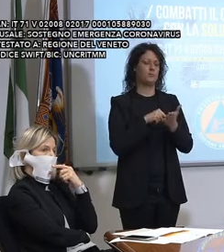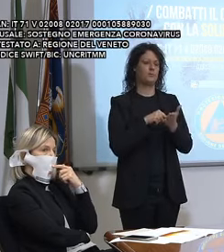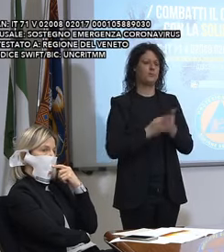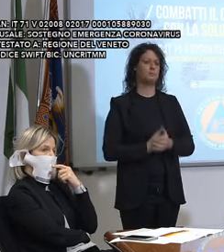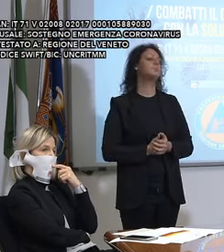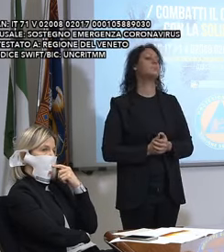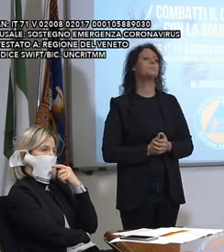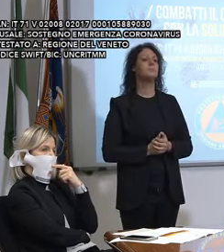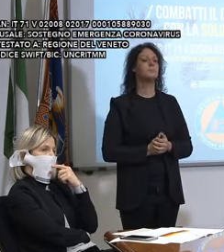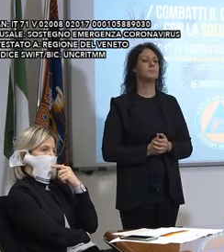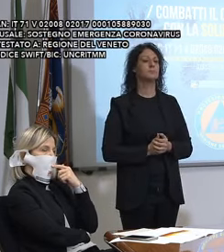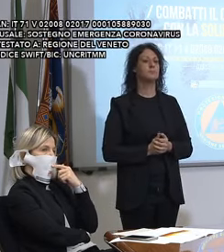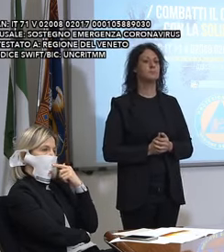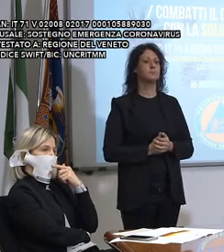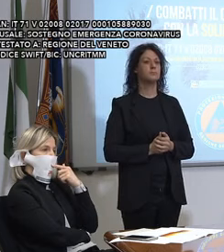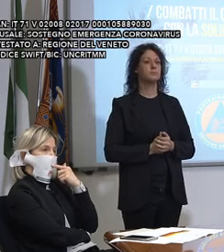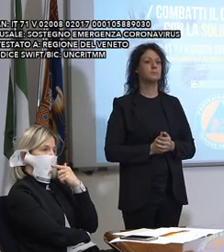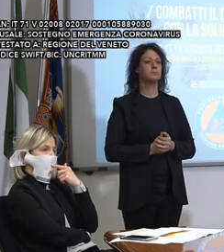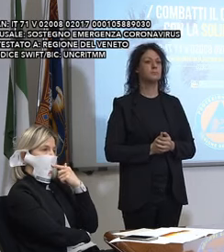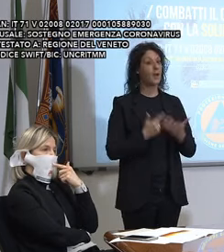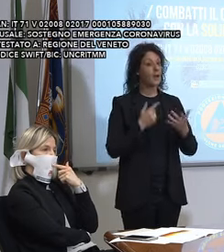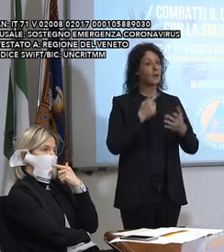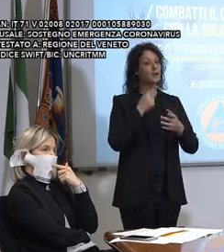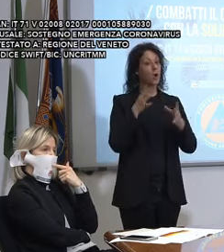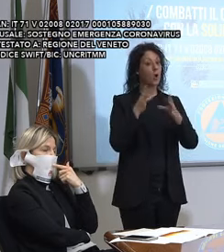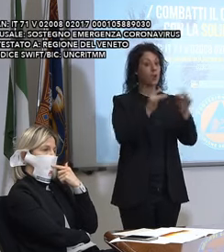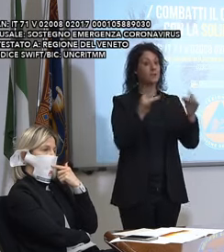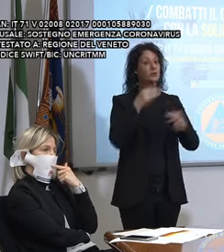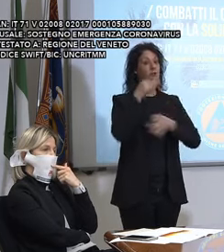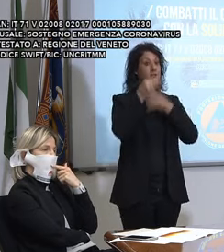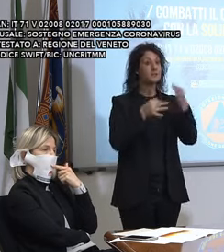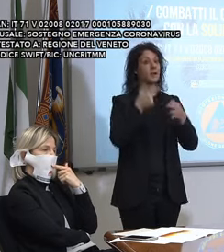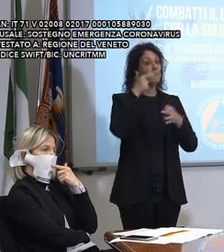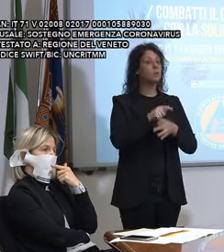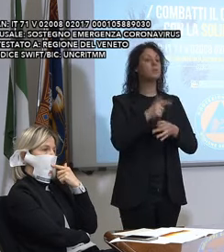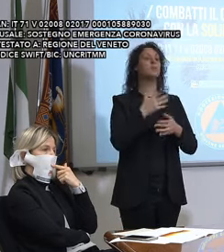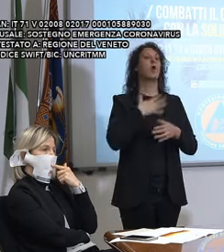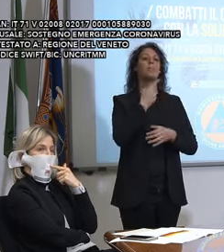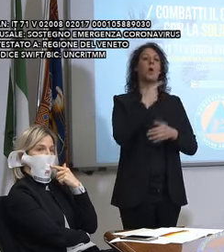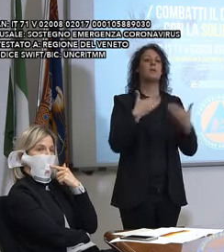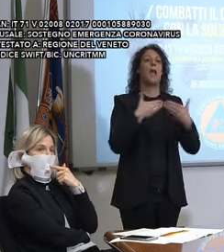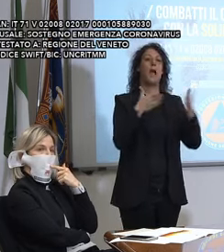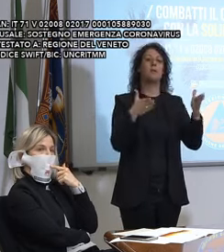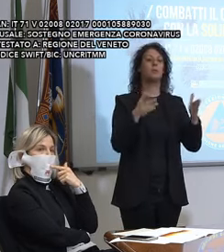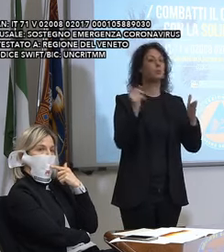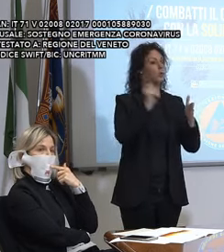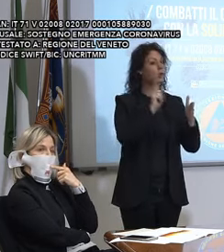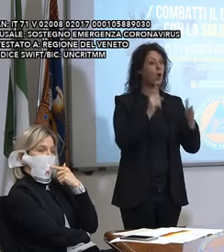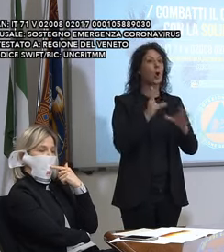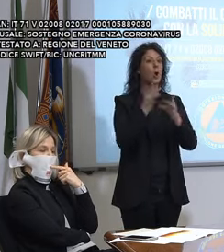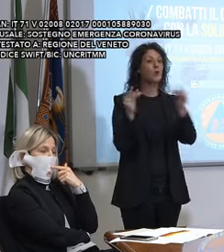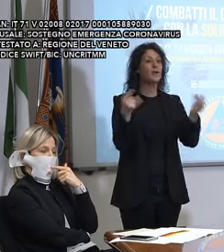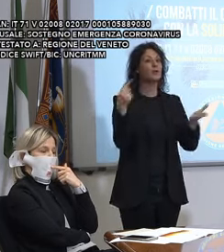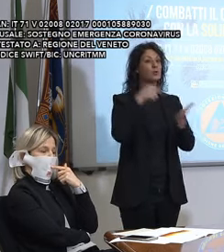ci ricontagiamo perché è stato irresponsabile aprire. Ci ricontagiamo perché non rispettiamo le regole.